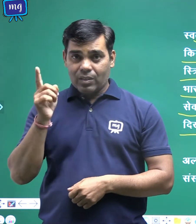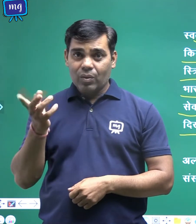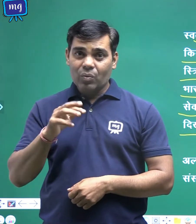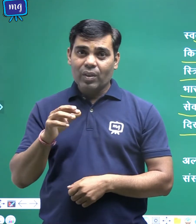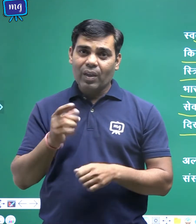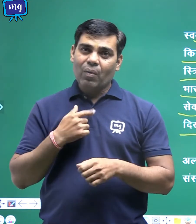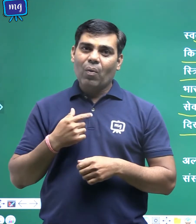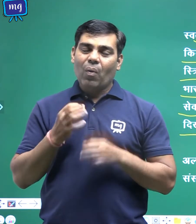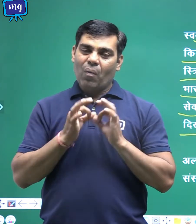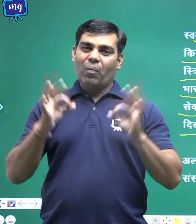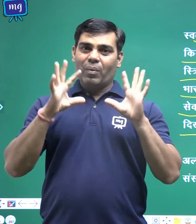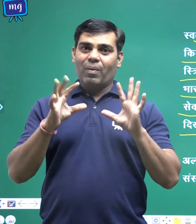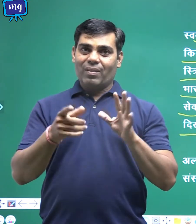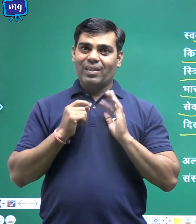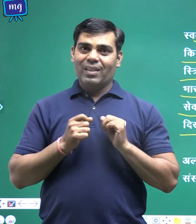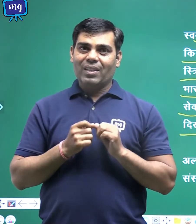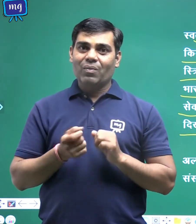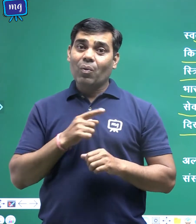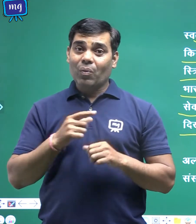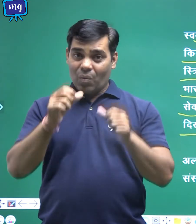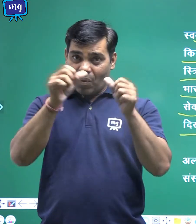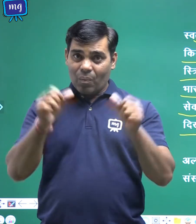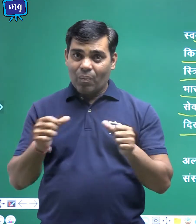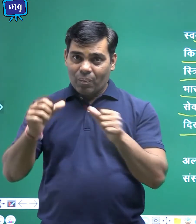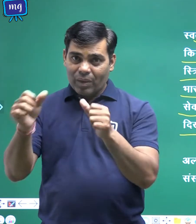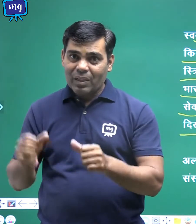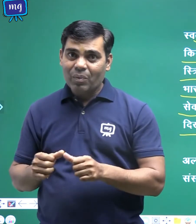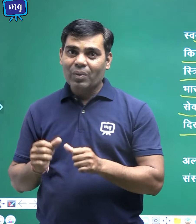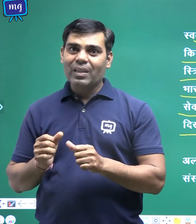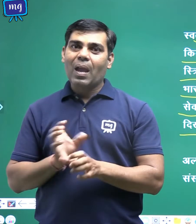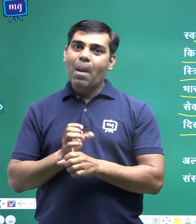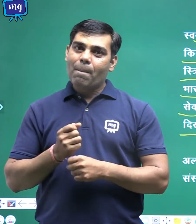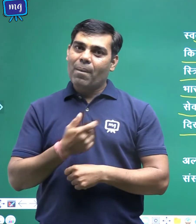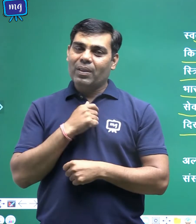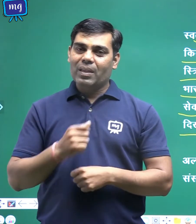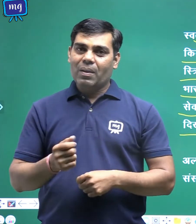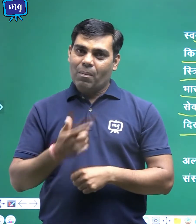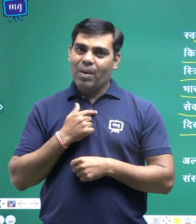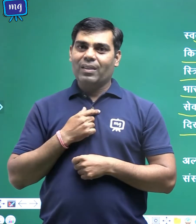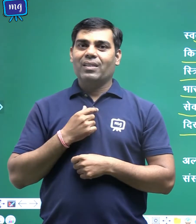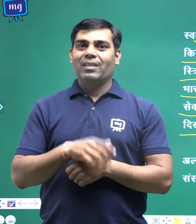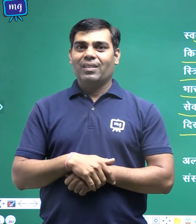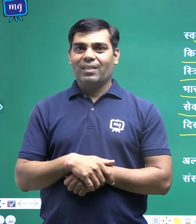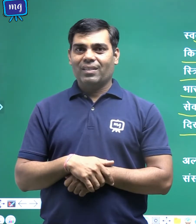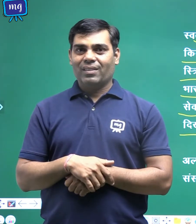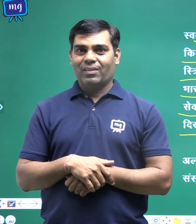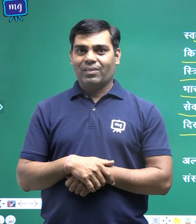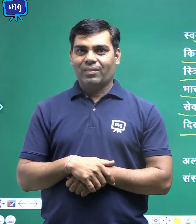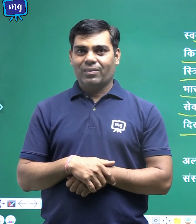थी और उनको प्रतिमूर्ति मानती थी, एक आदर्श मानती